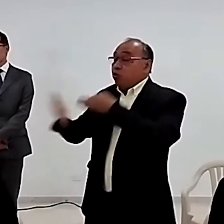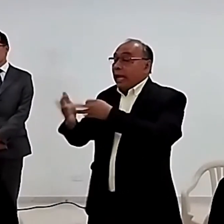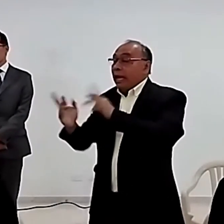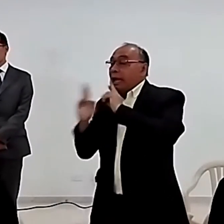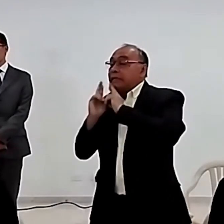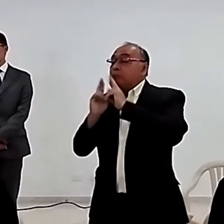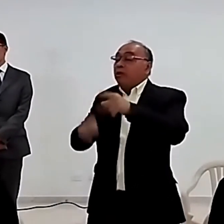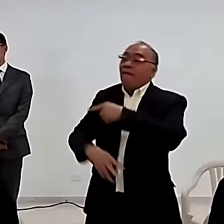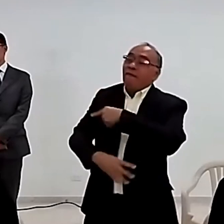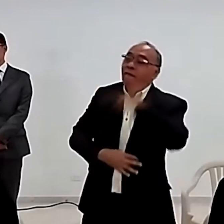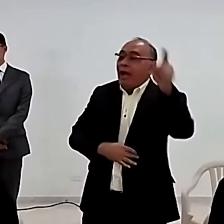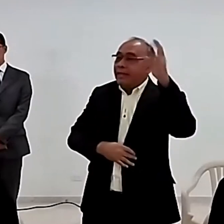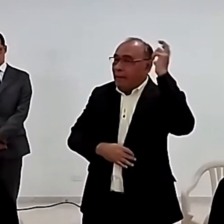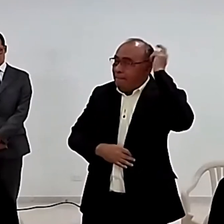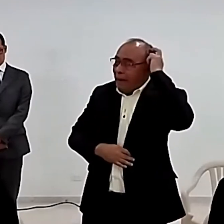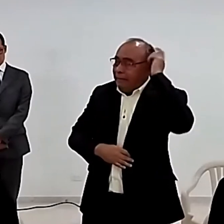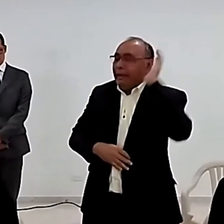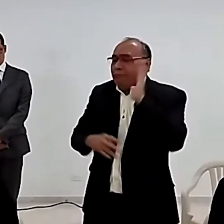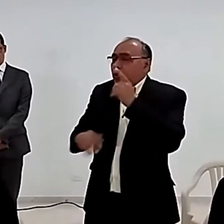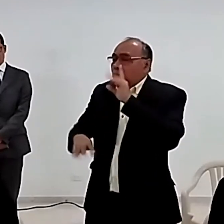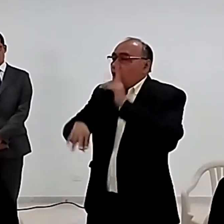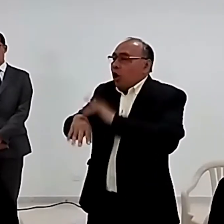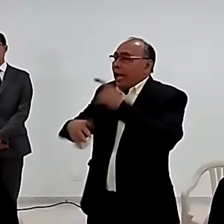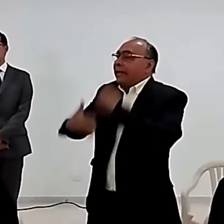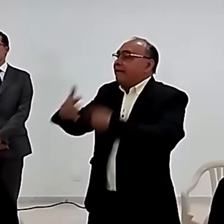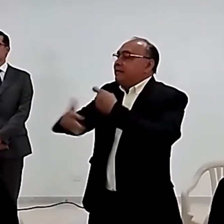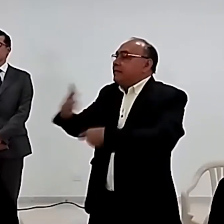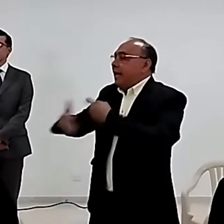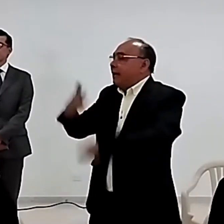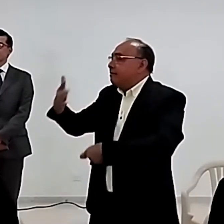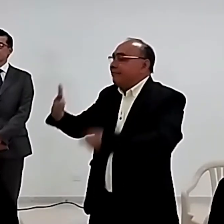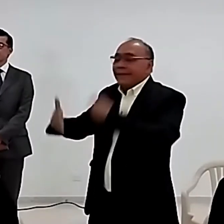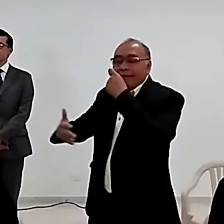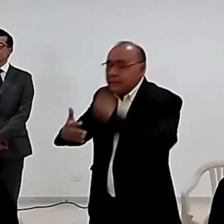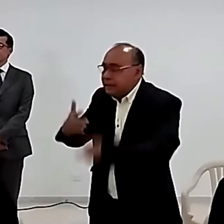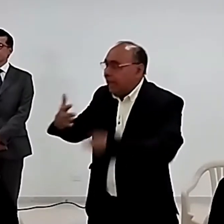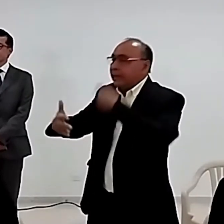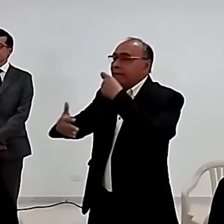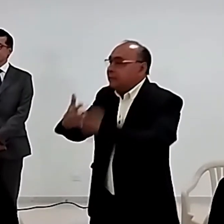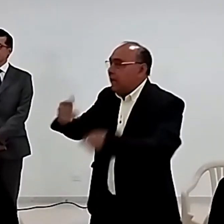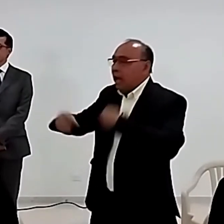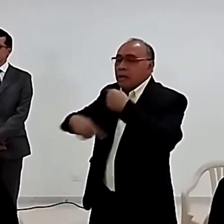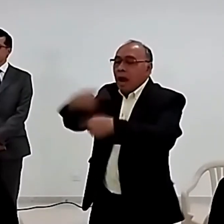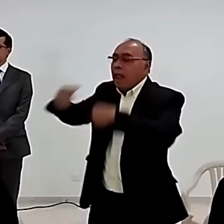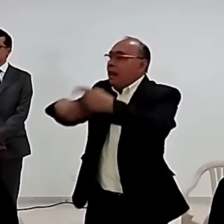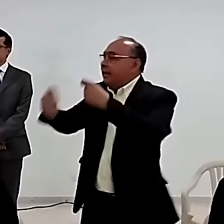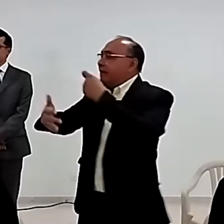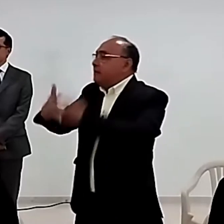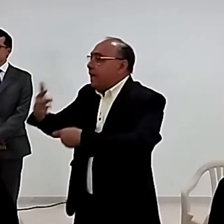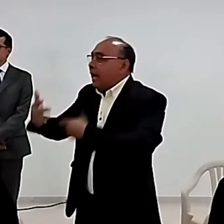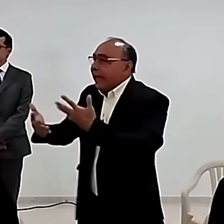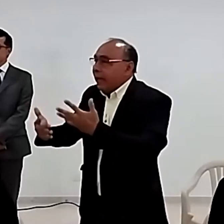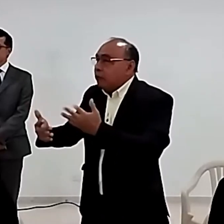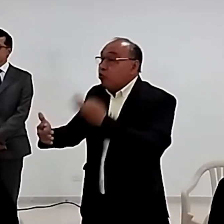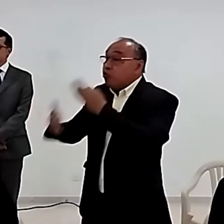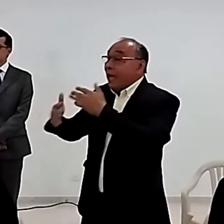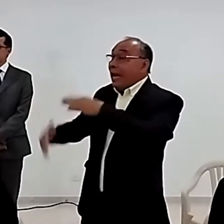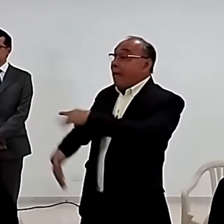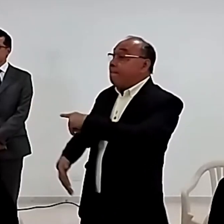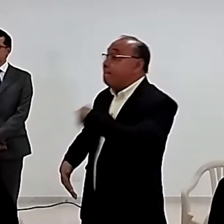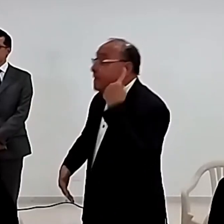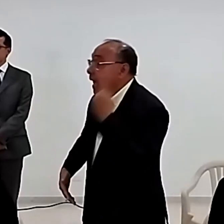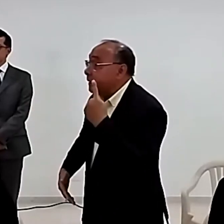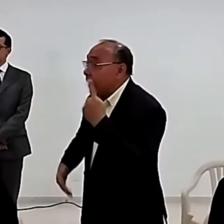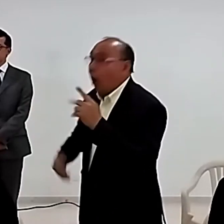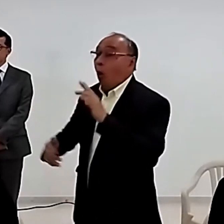se puede poner esa clase de recursos legales cuando el único frente al tema de las clases de objetivas pero como escucha